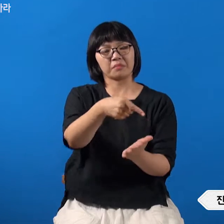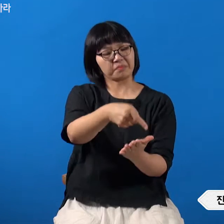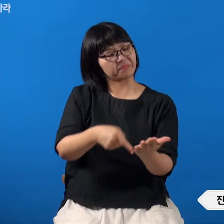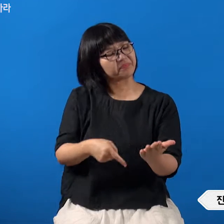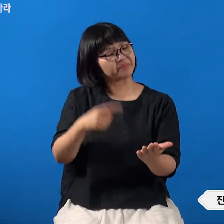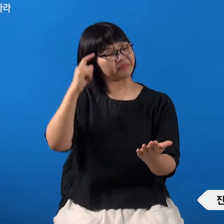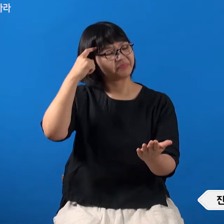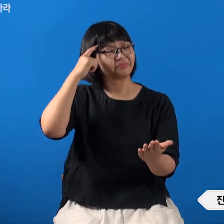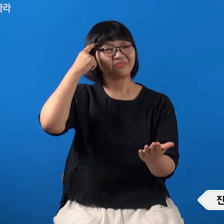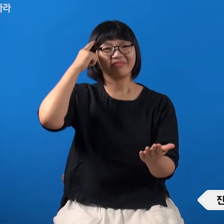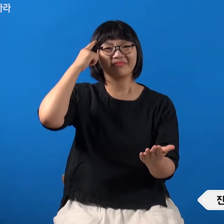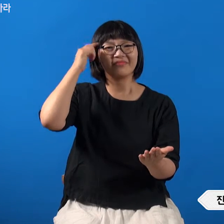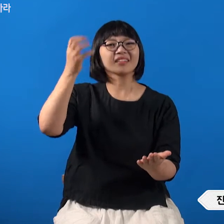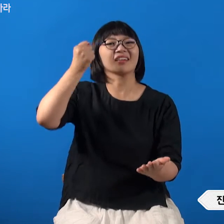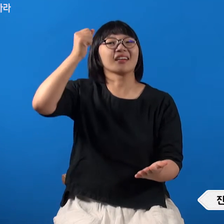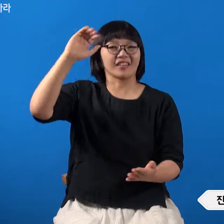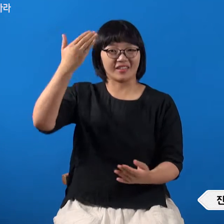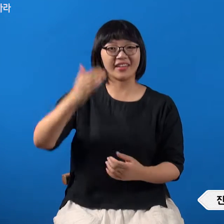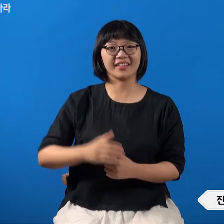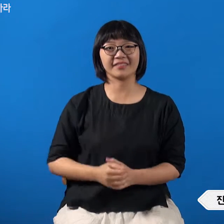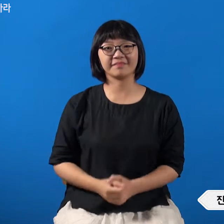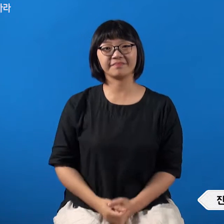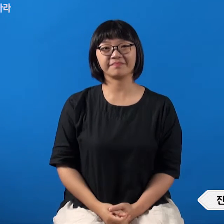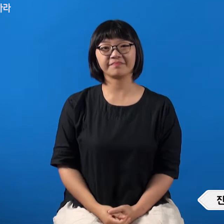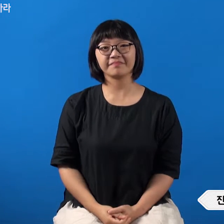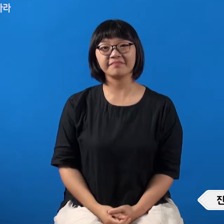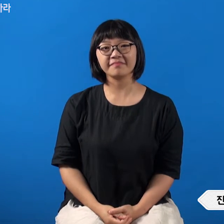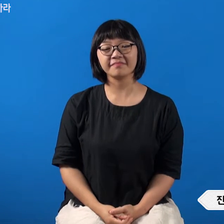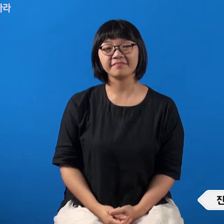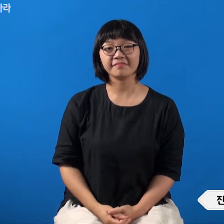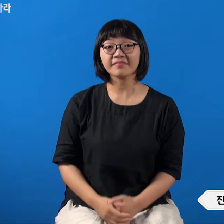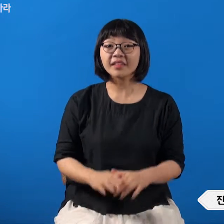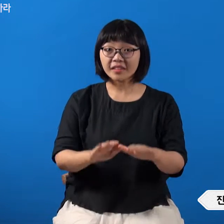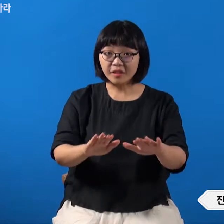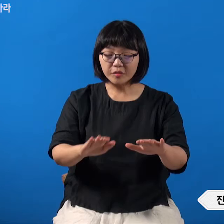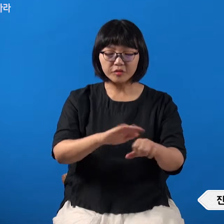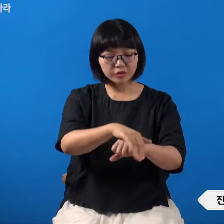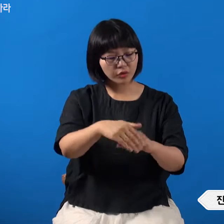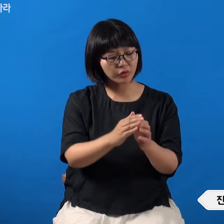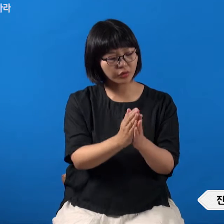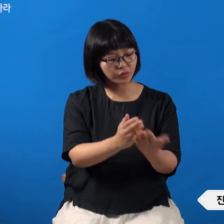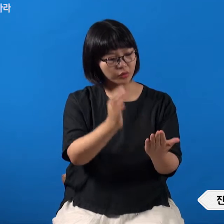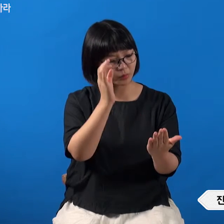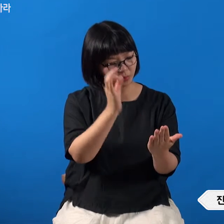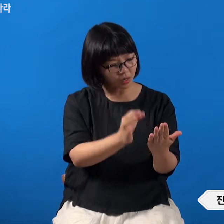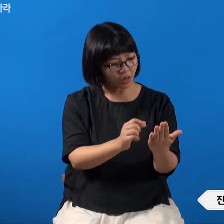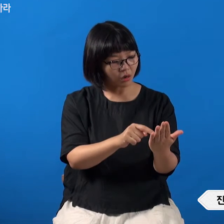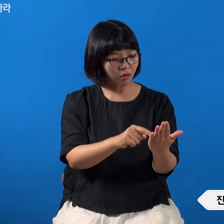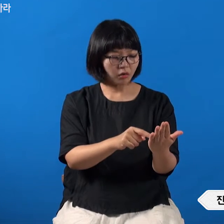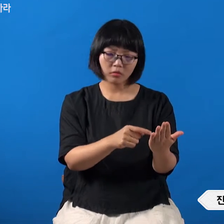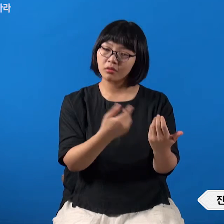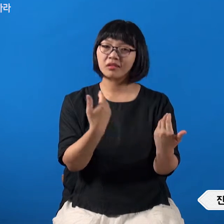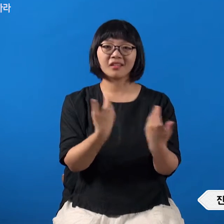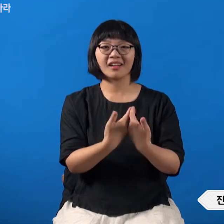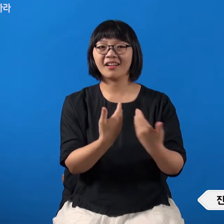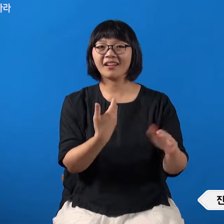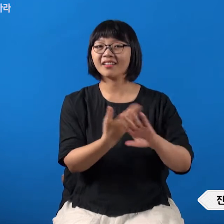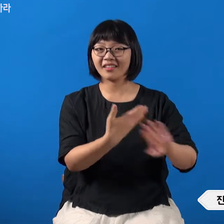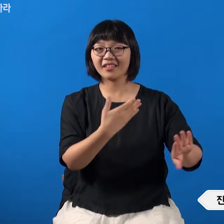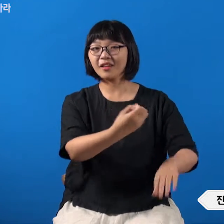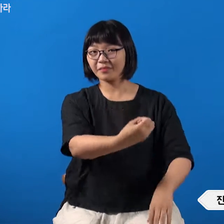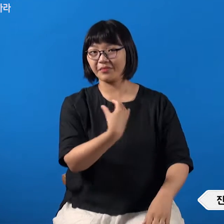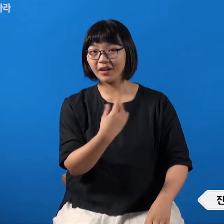못한다는 사실을 우리는 생각하게 됩니다. 그러나 오늘 성경은 여러분과 저에게 말씀하십니다. 베푸는